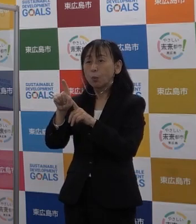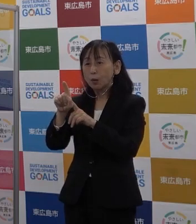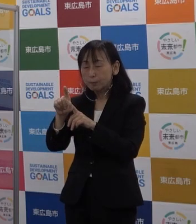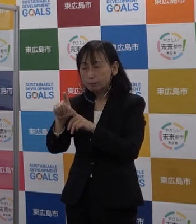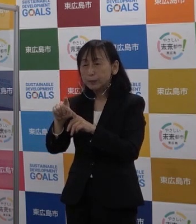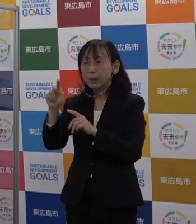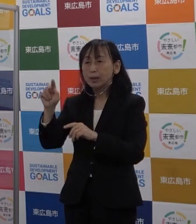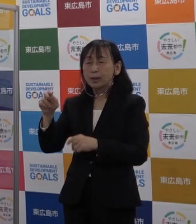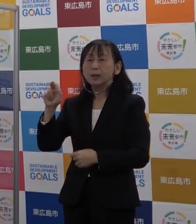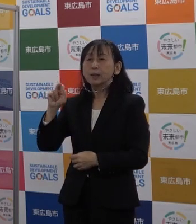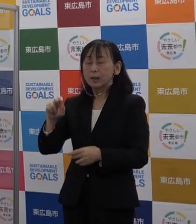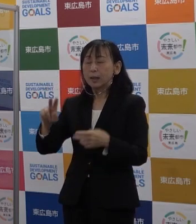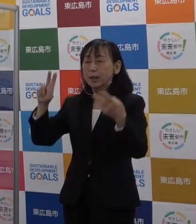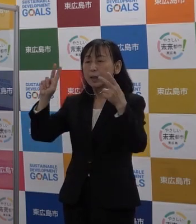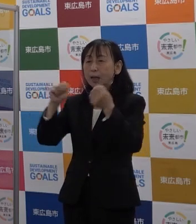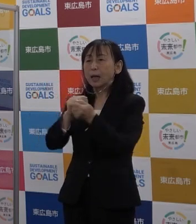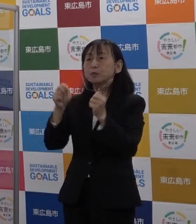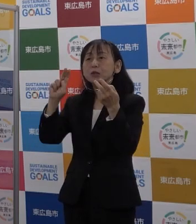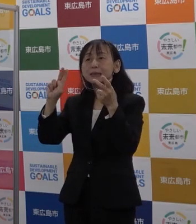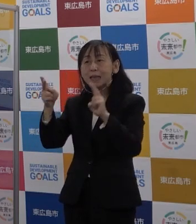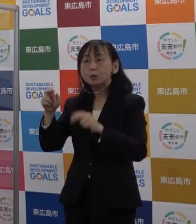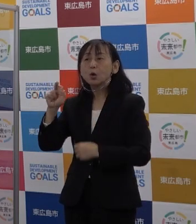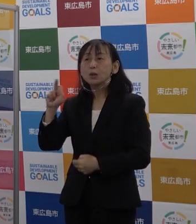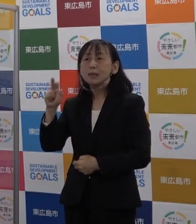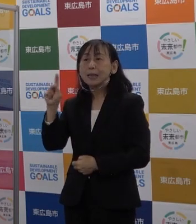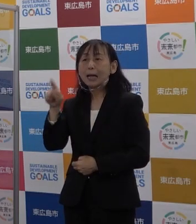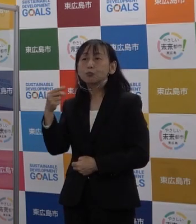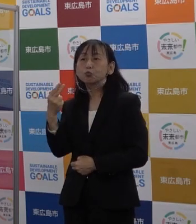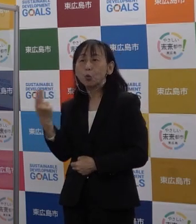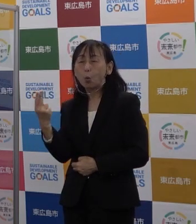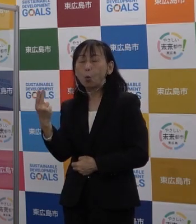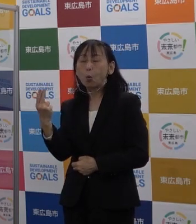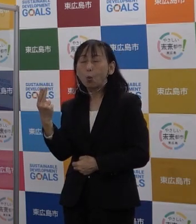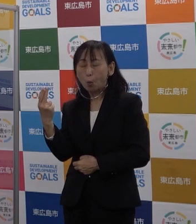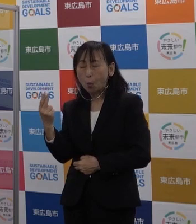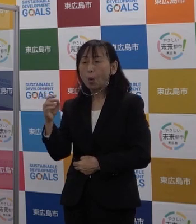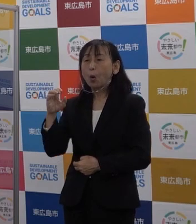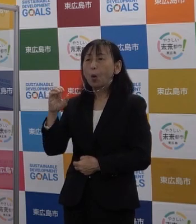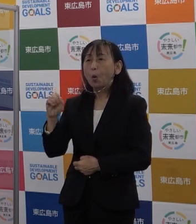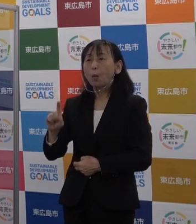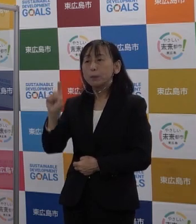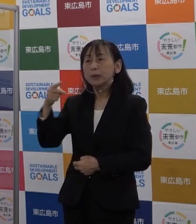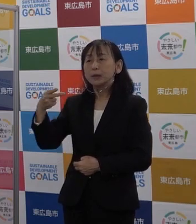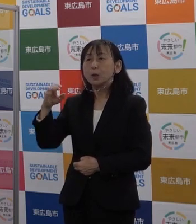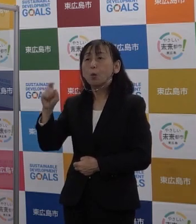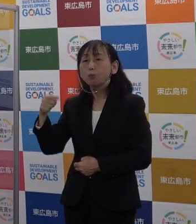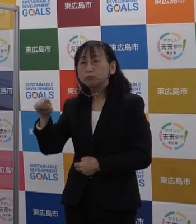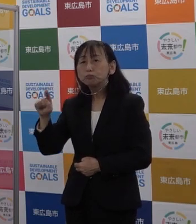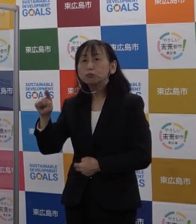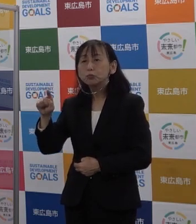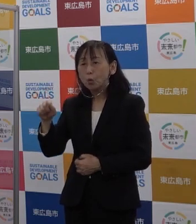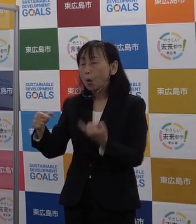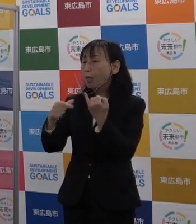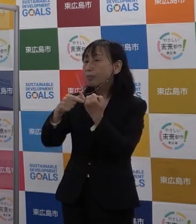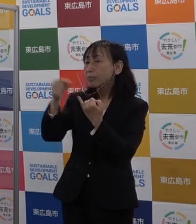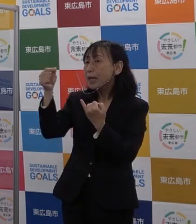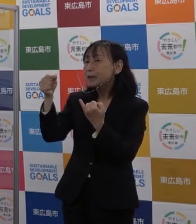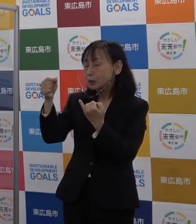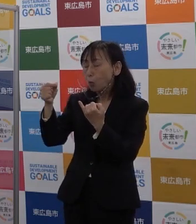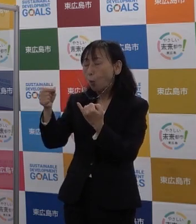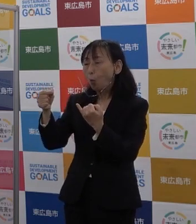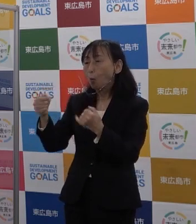社セカンドオピニオンということで、これは侍ネギ共同栽培事業者の一人であります